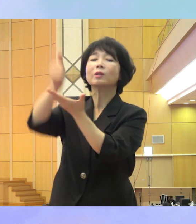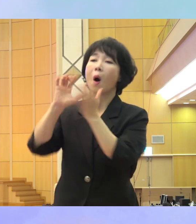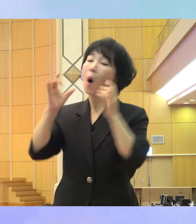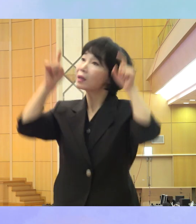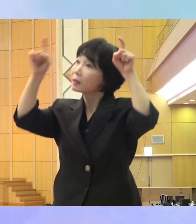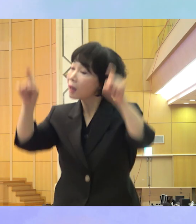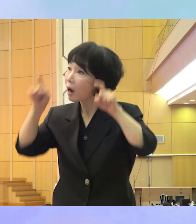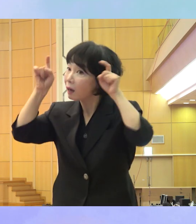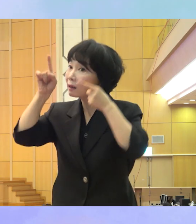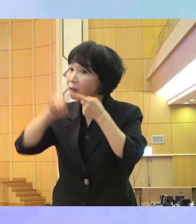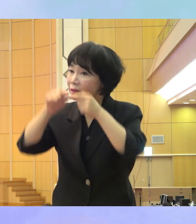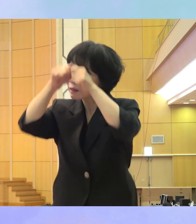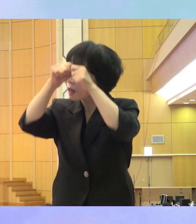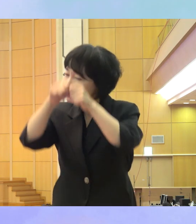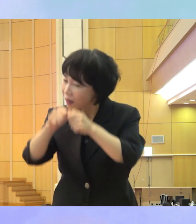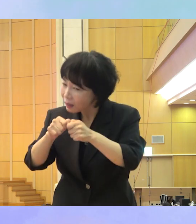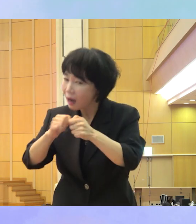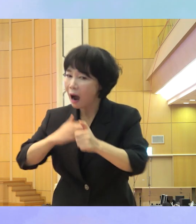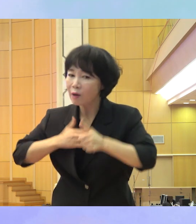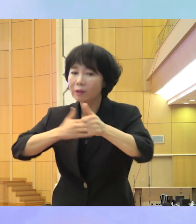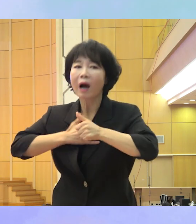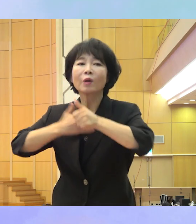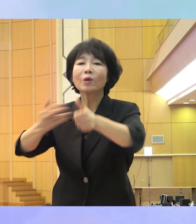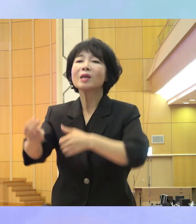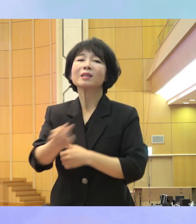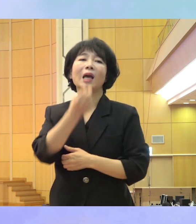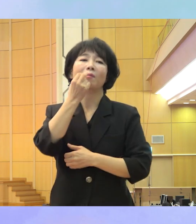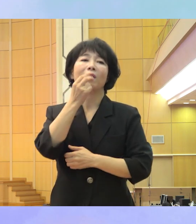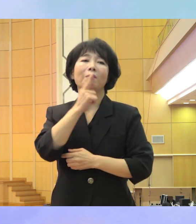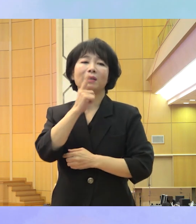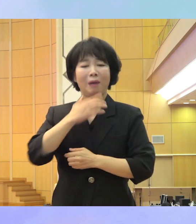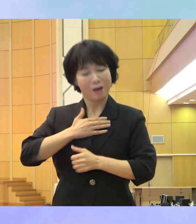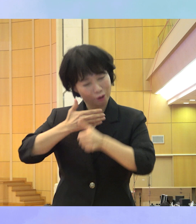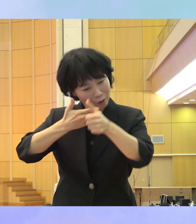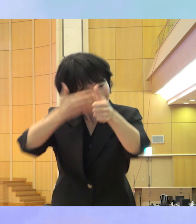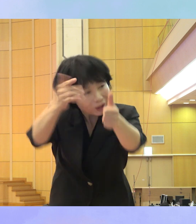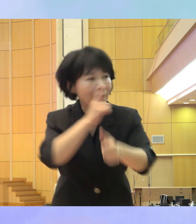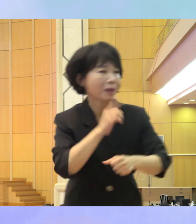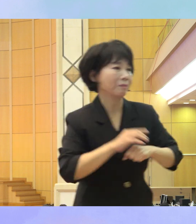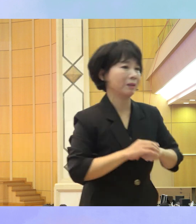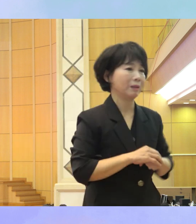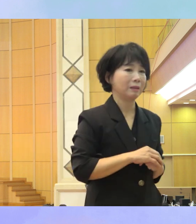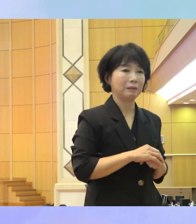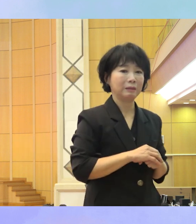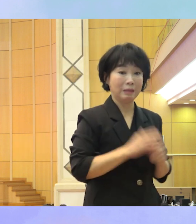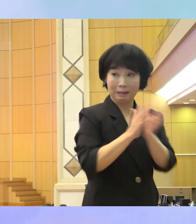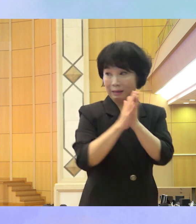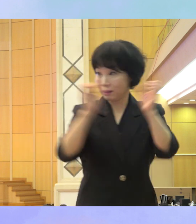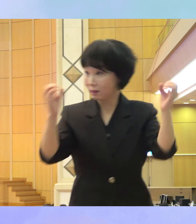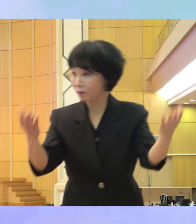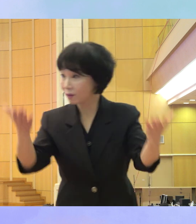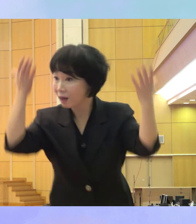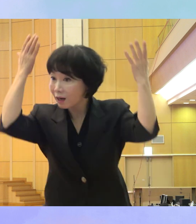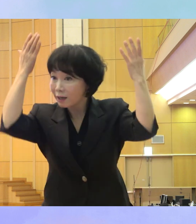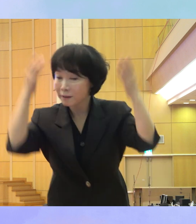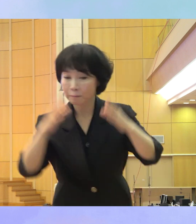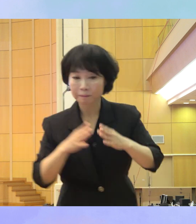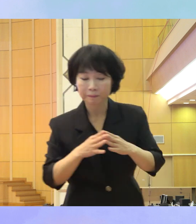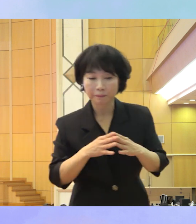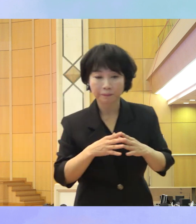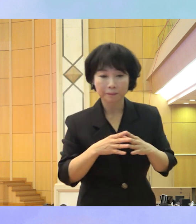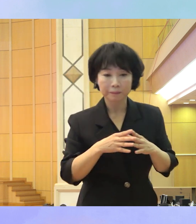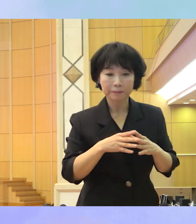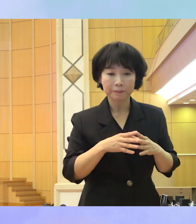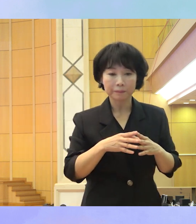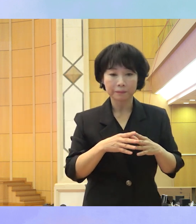어린 양에 대해서 우리들에게 생명의 메시지를 주는 것입니다. 할렐루야.